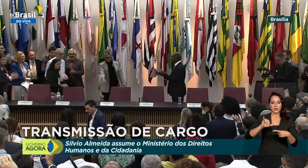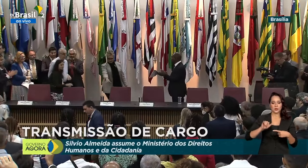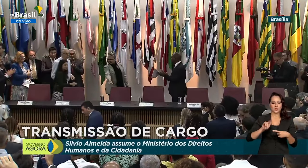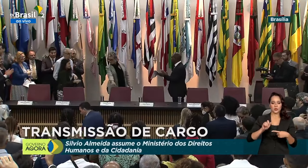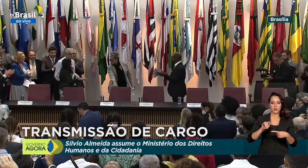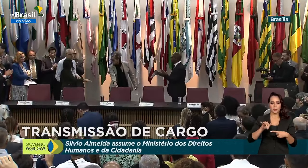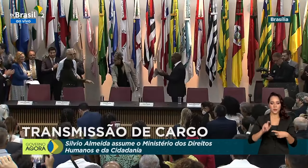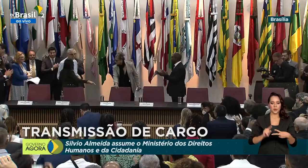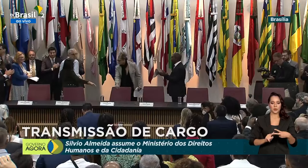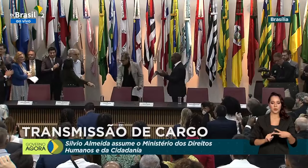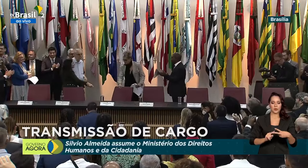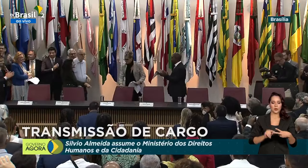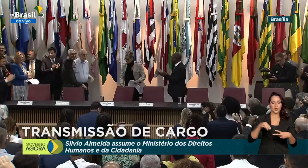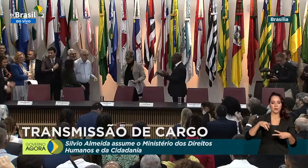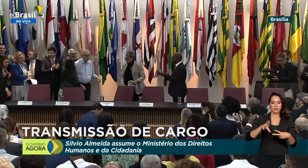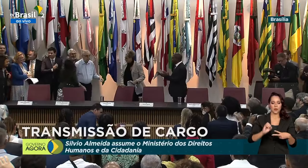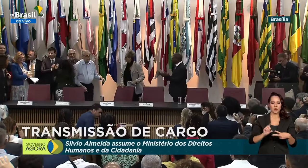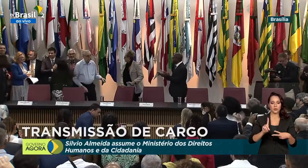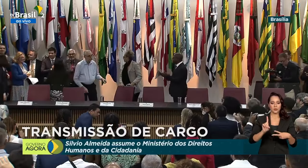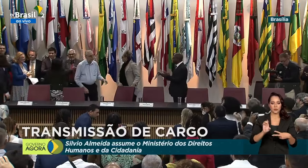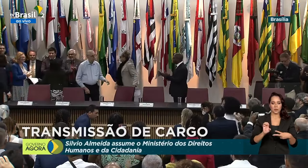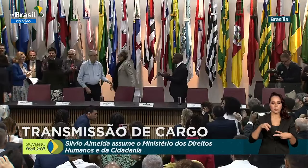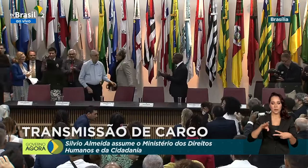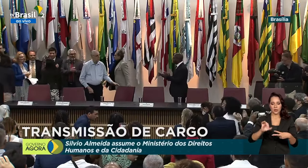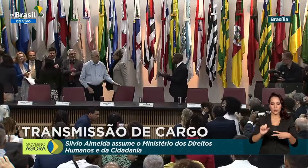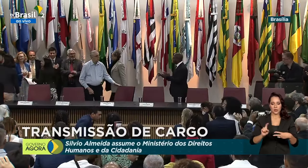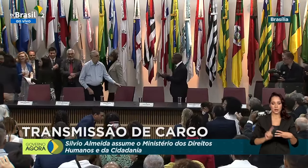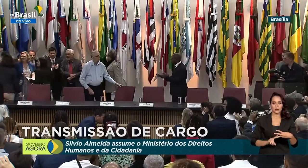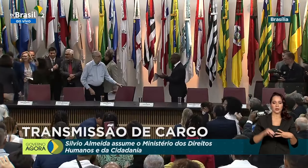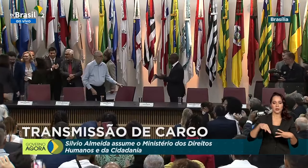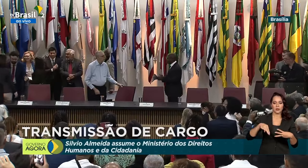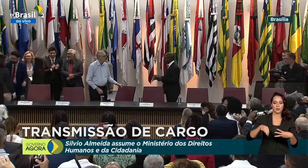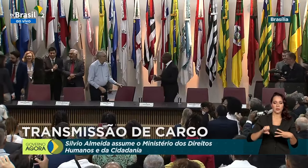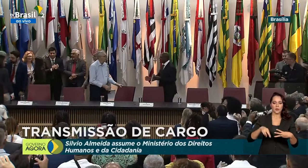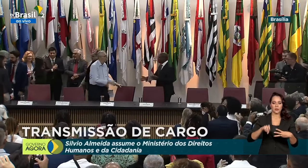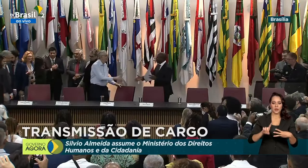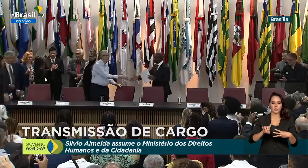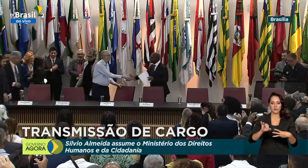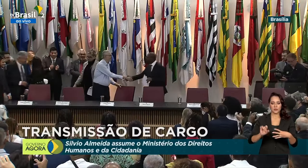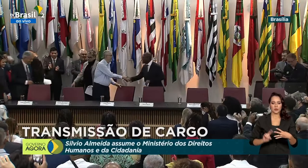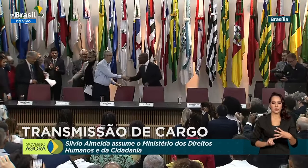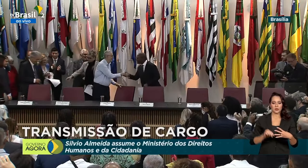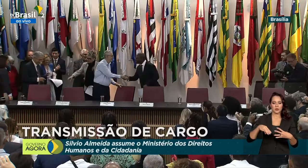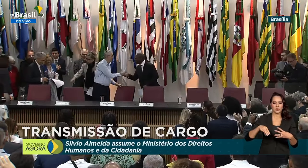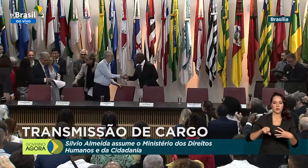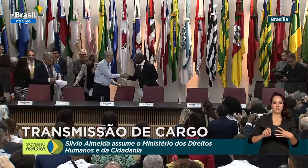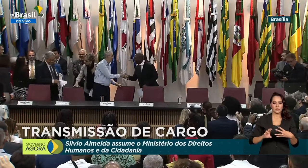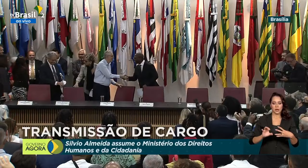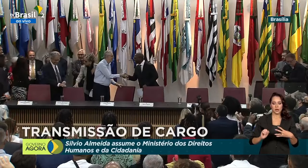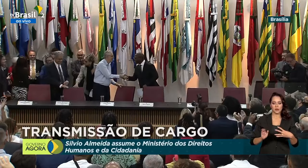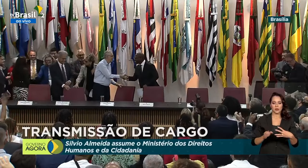nilmario de Miranda Mário Mamede Filho Maria do Rosário